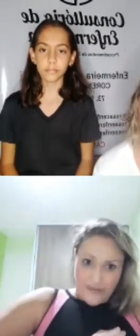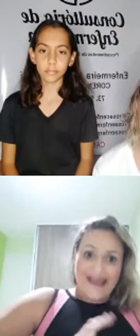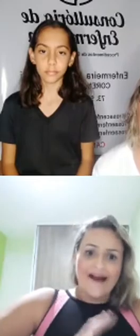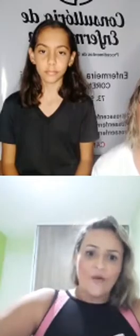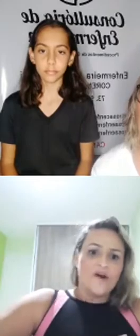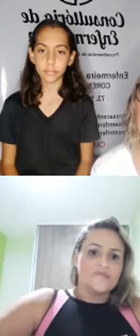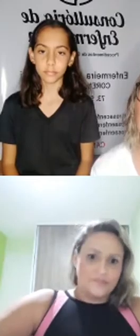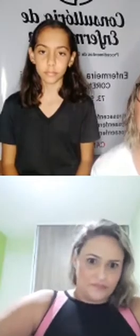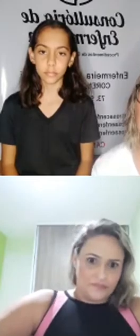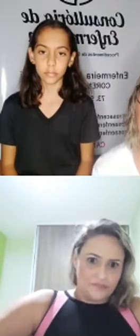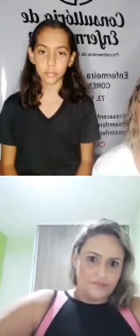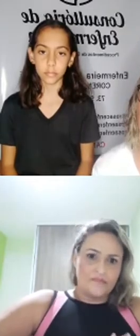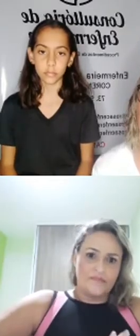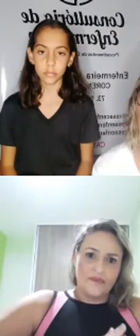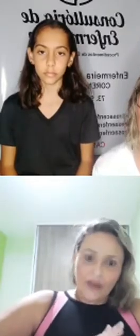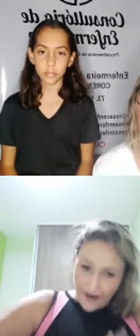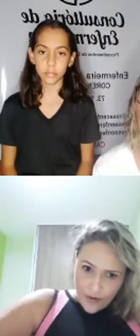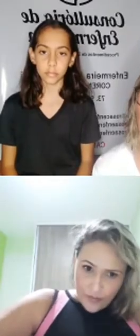primeiro, calma.